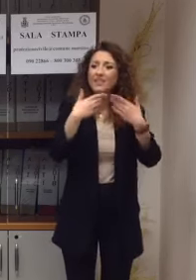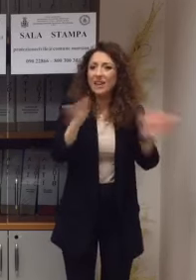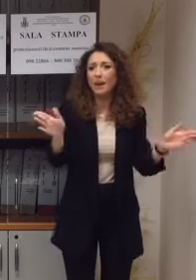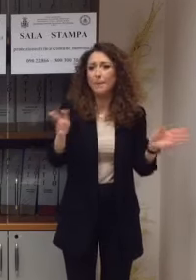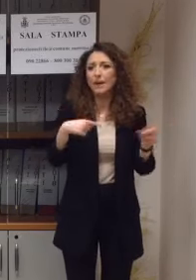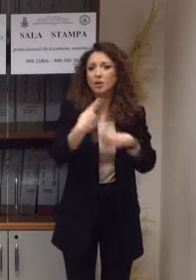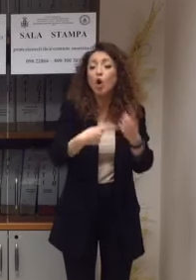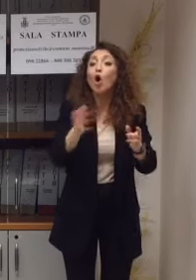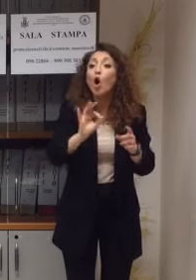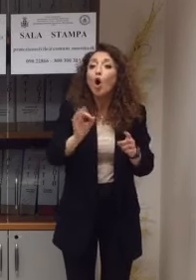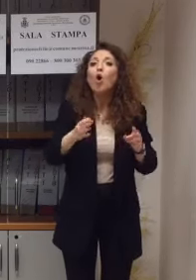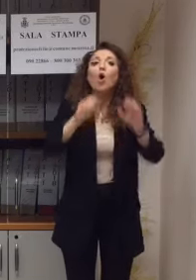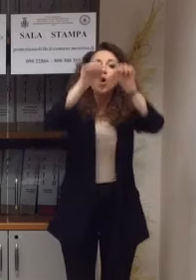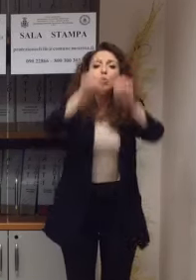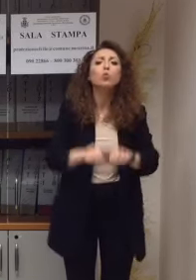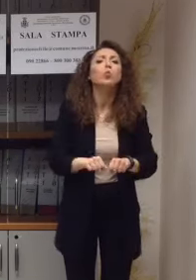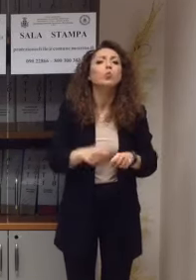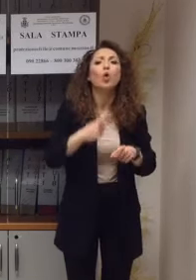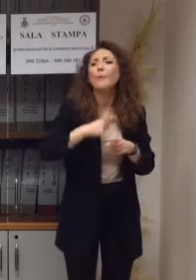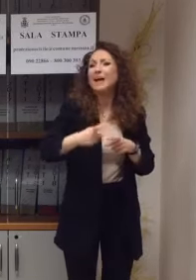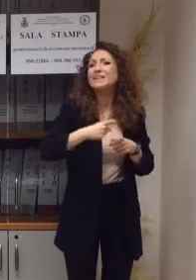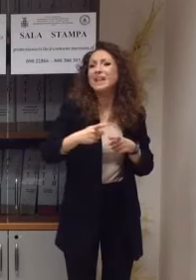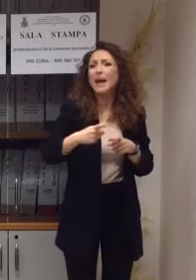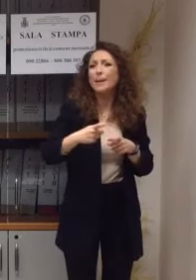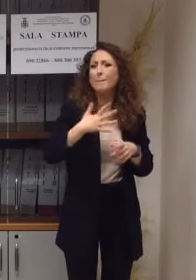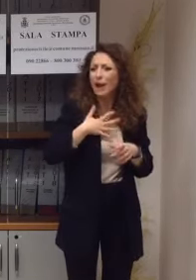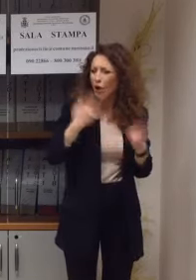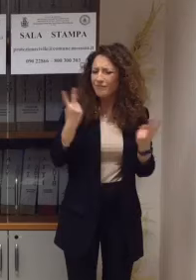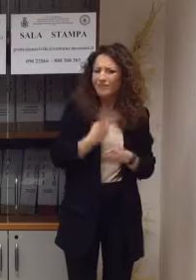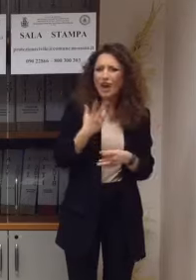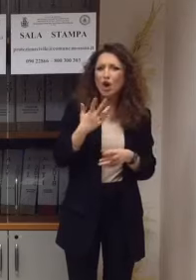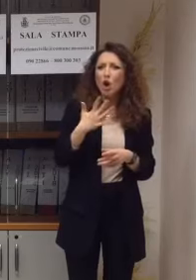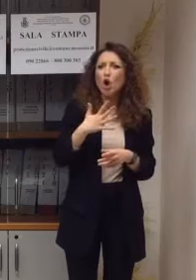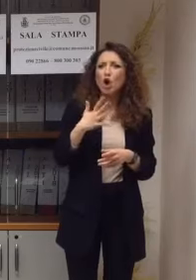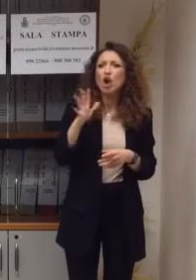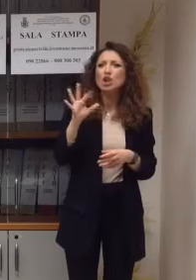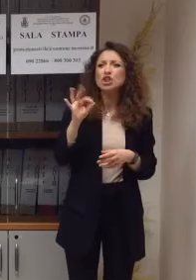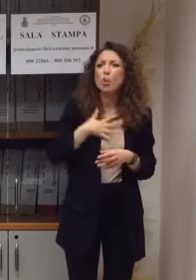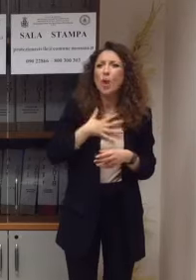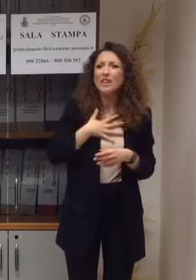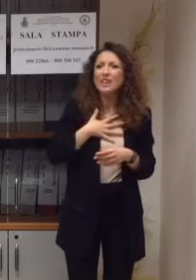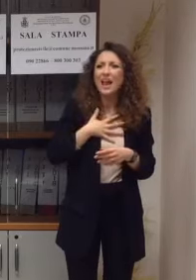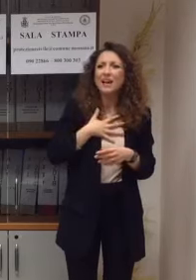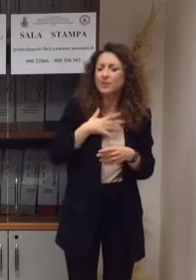dovrò chiudere per sempre dopo 50 anni di sacrifici.